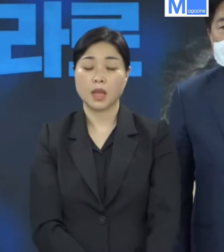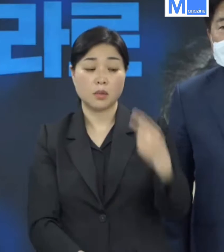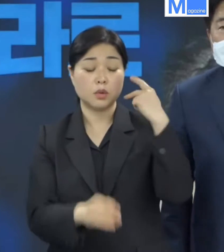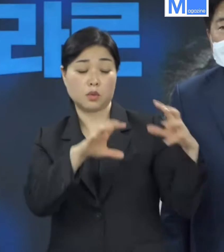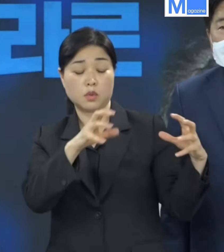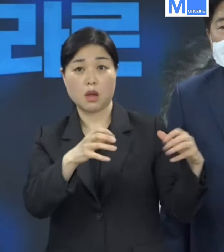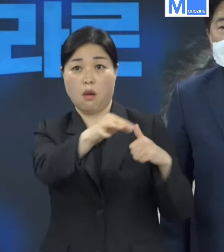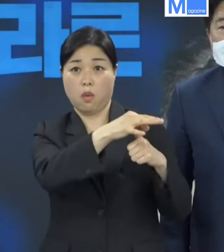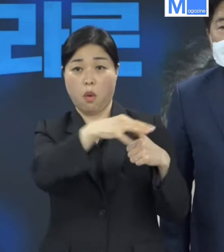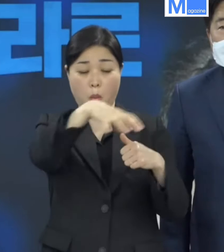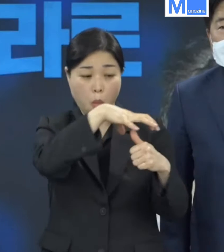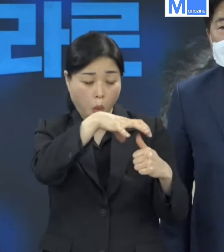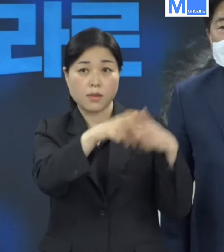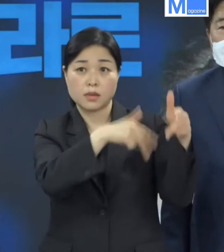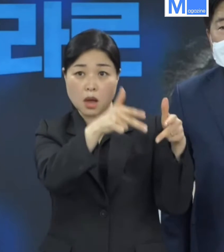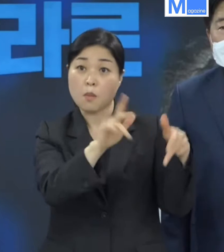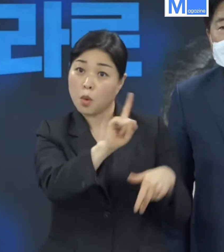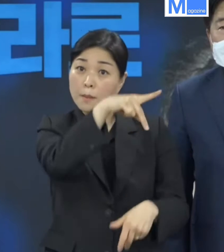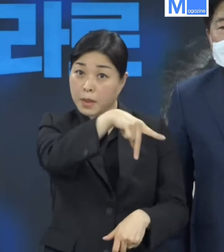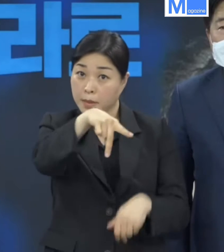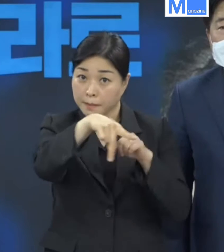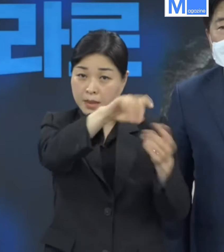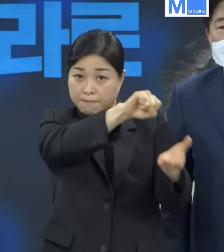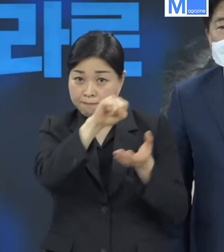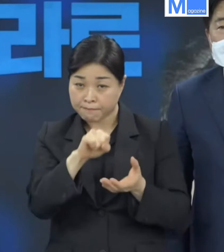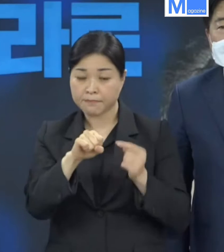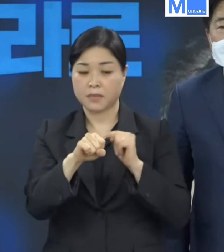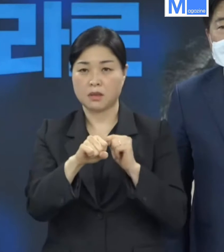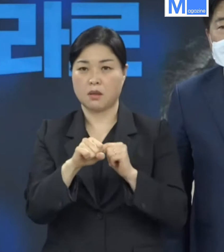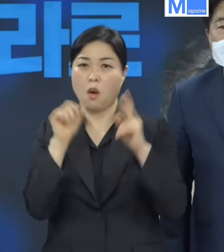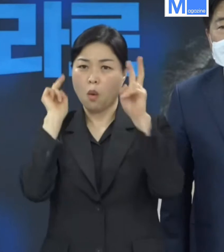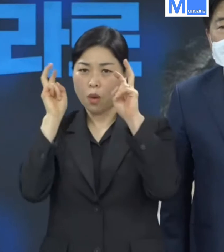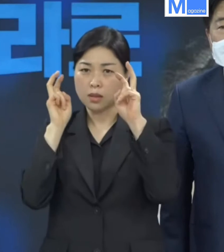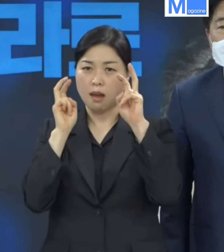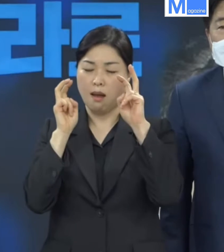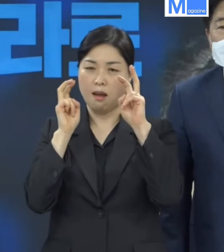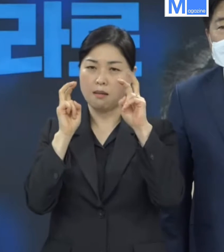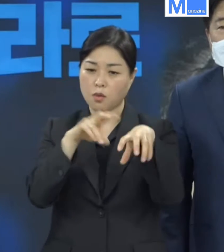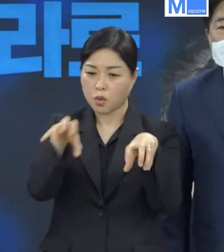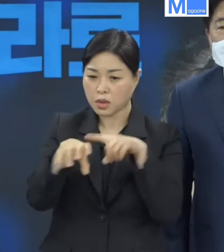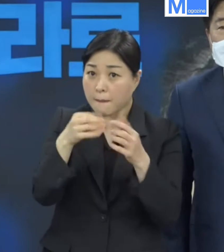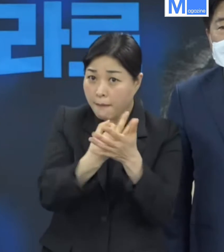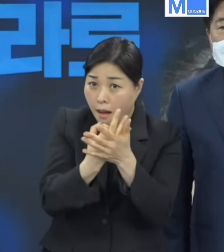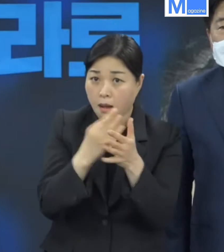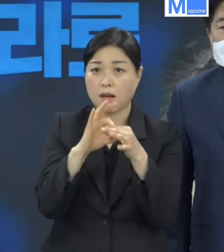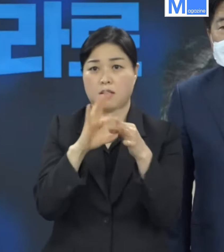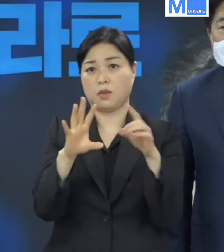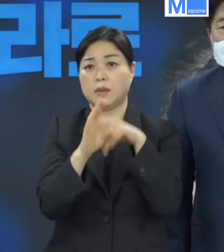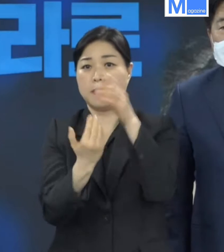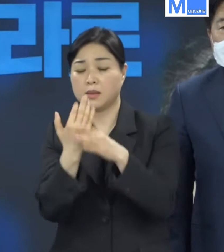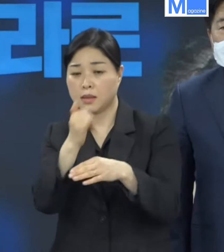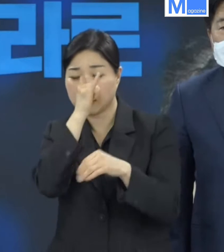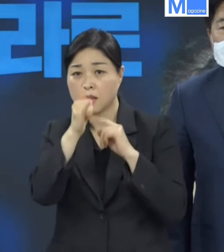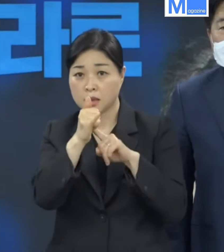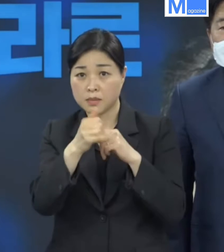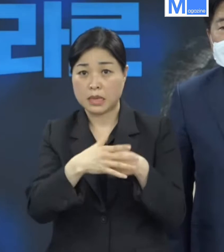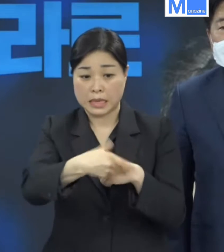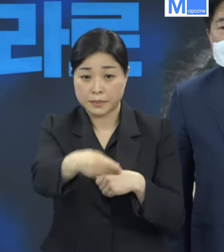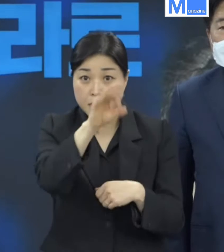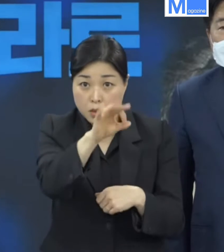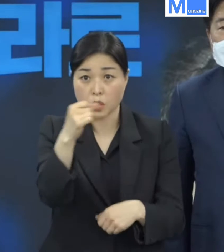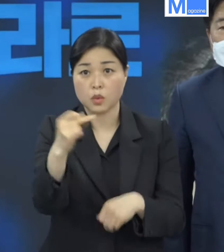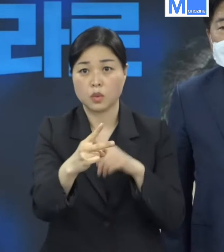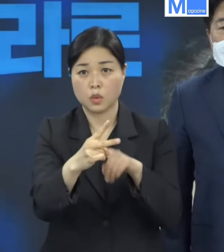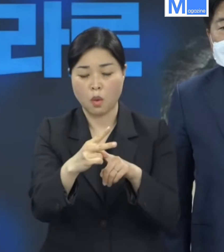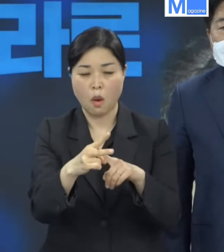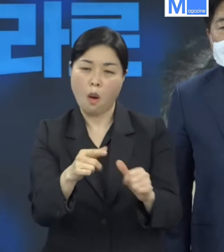미국의 급여 보호 프로그램 PPP를 도입해서 업체의 매출과 관계없이 발생하는 임대료와 고용유지